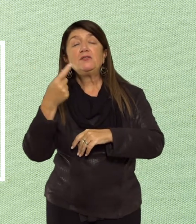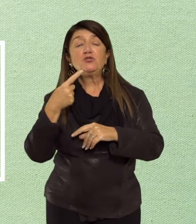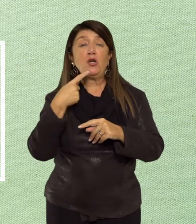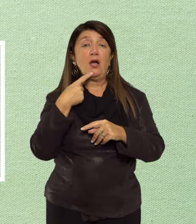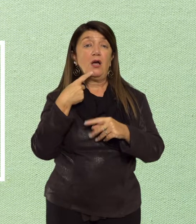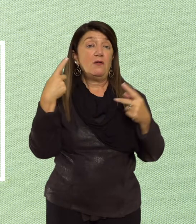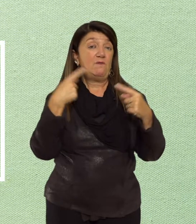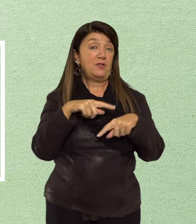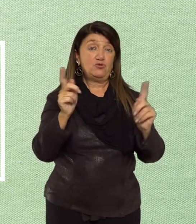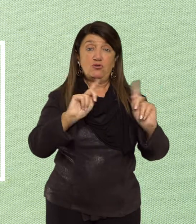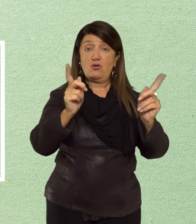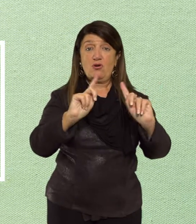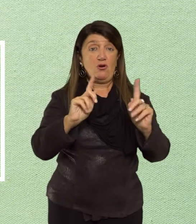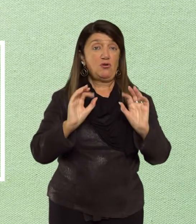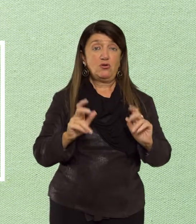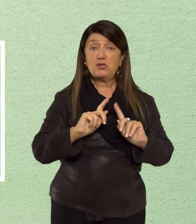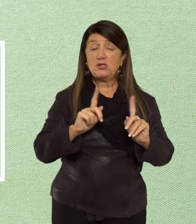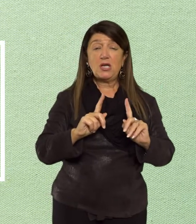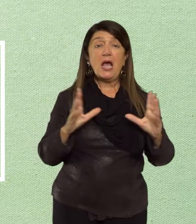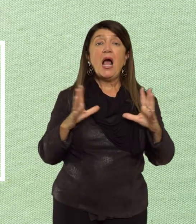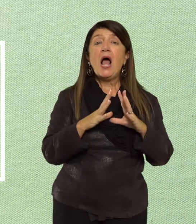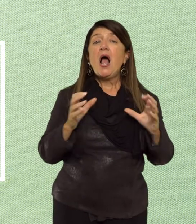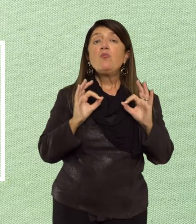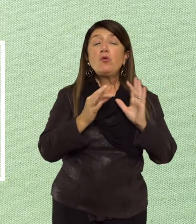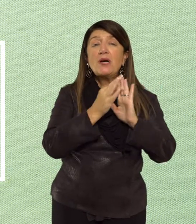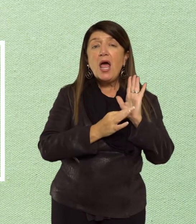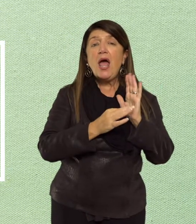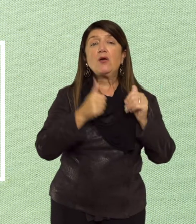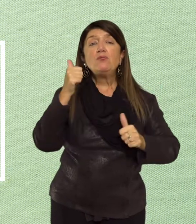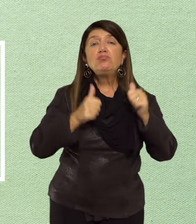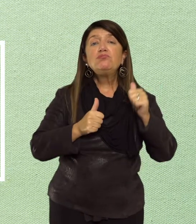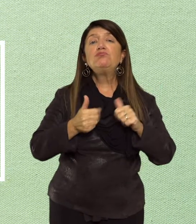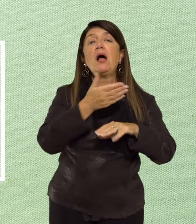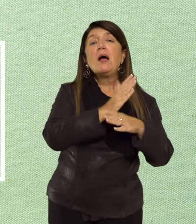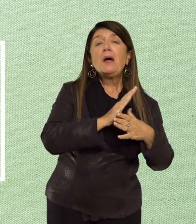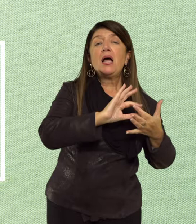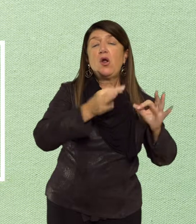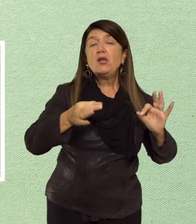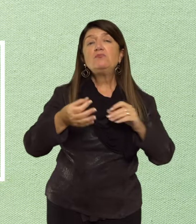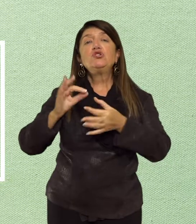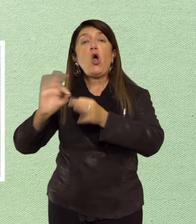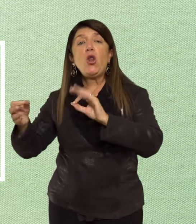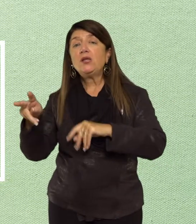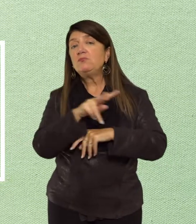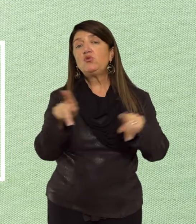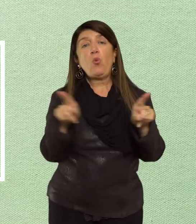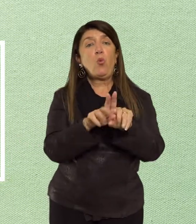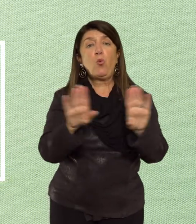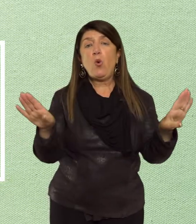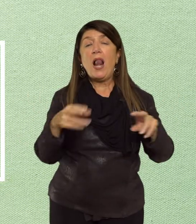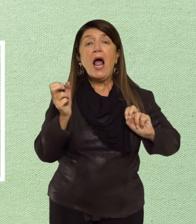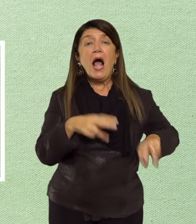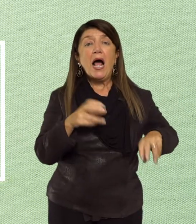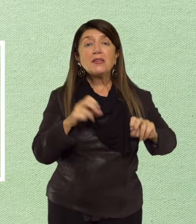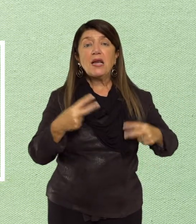assolutamente così, nel senso che gli atleti paralimpici sono esattamente come gli atleti olimpici e fanno la stessa vita, anzi le